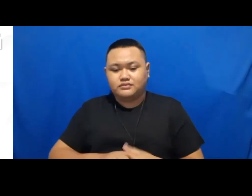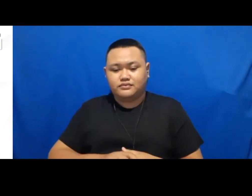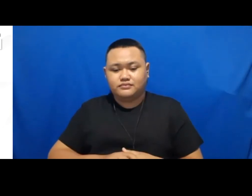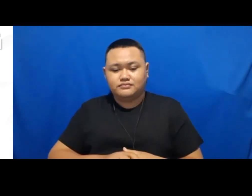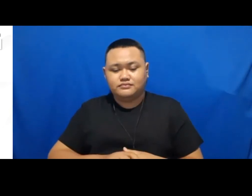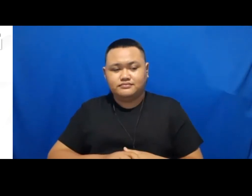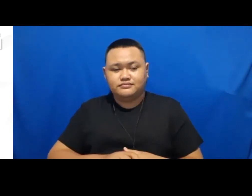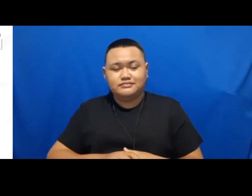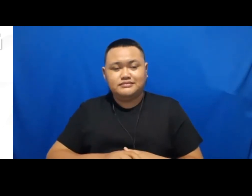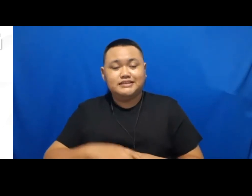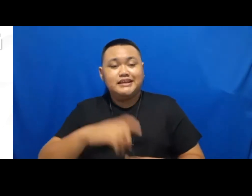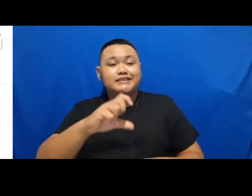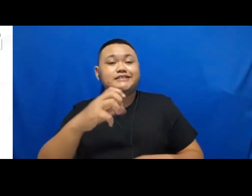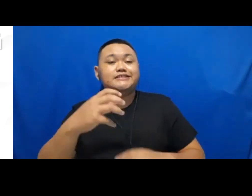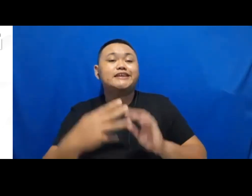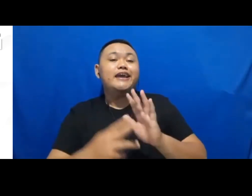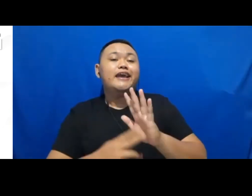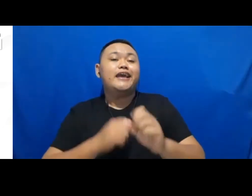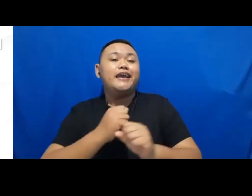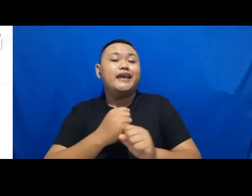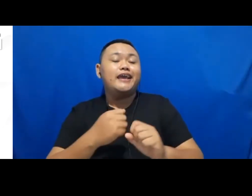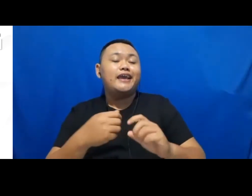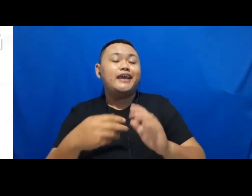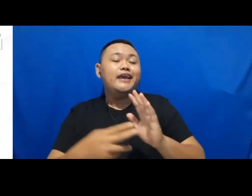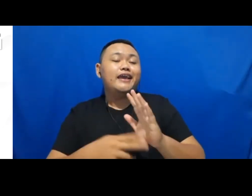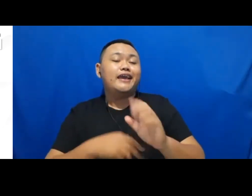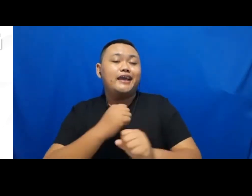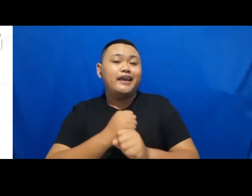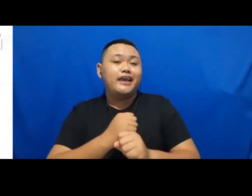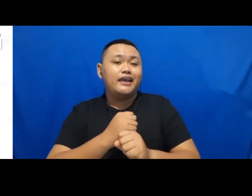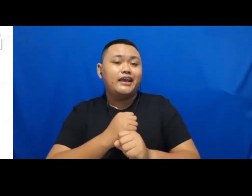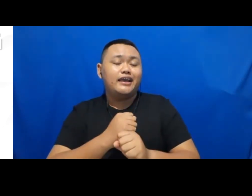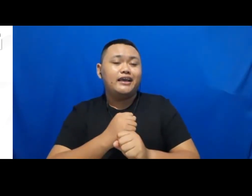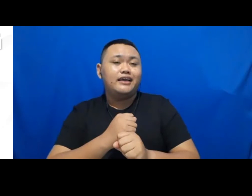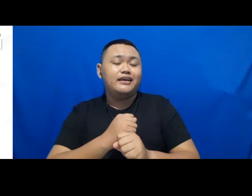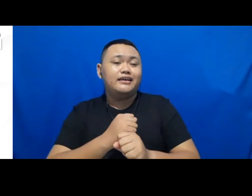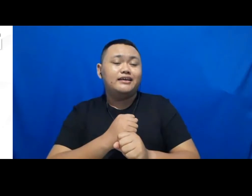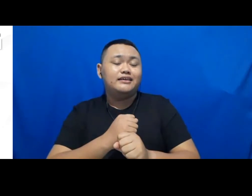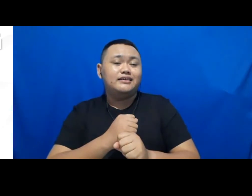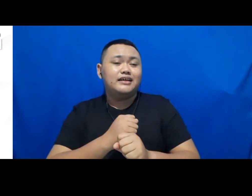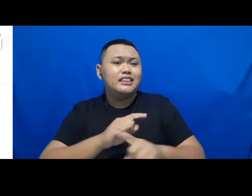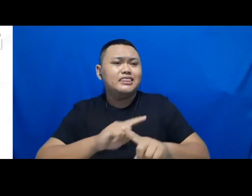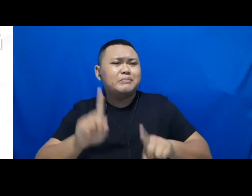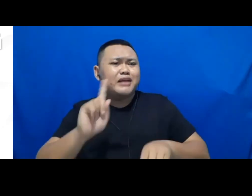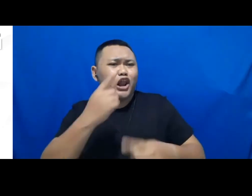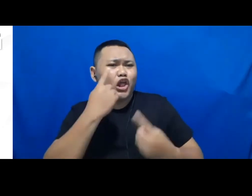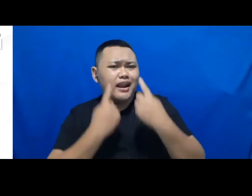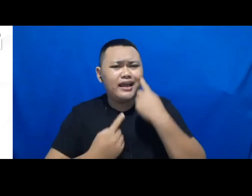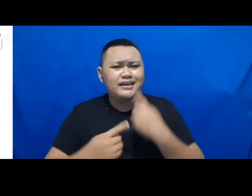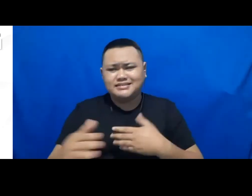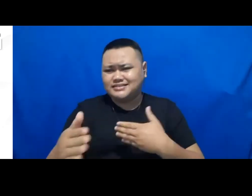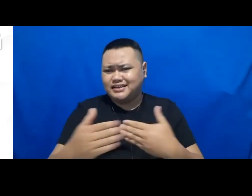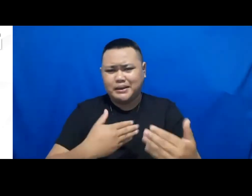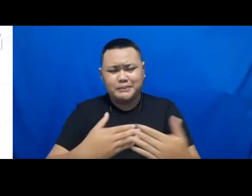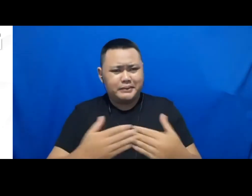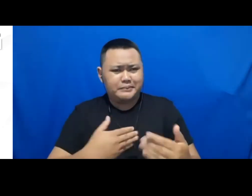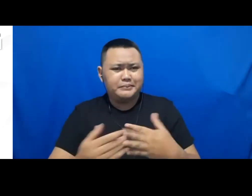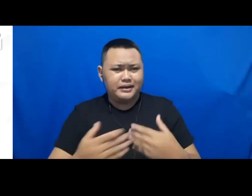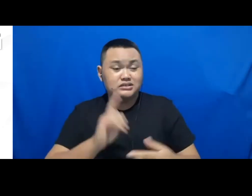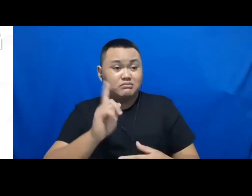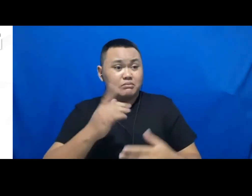secara seimbang. Selain itu, dalam kelompok diskusi itu guru mengatur sedemikian rupa